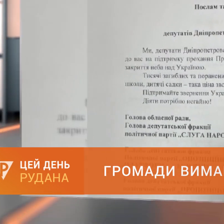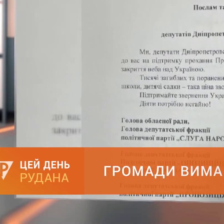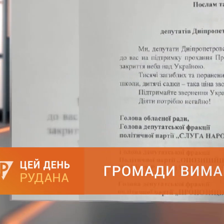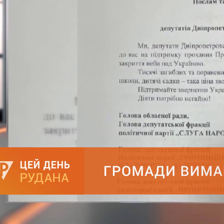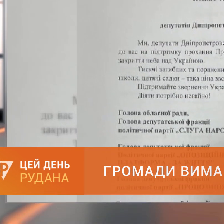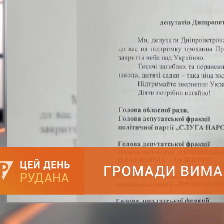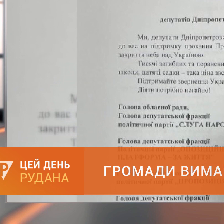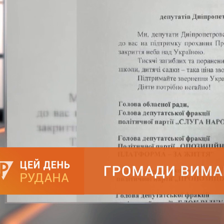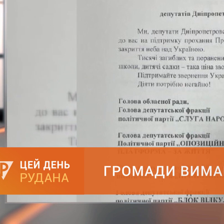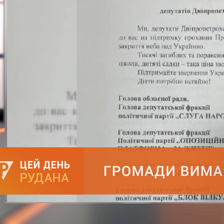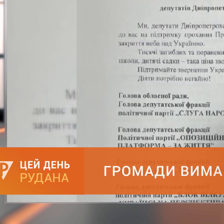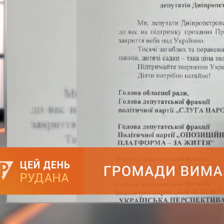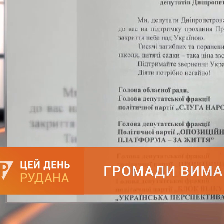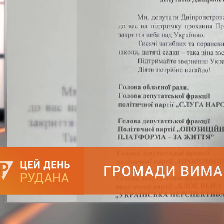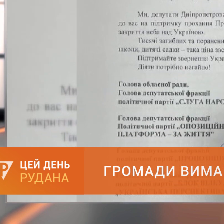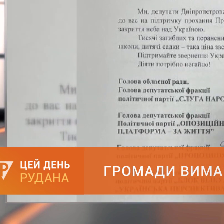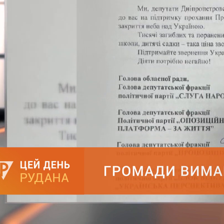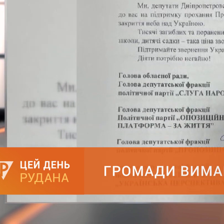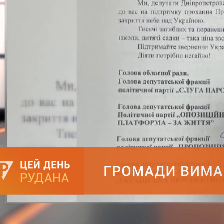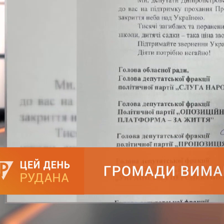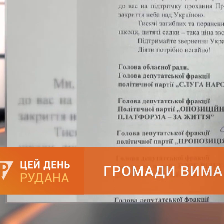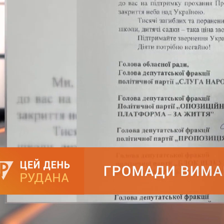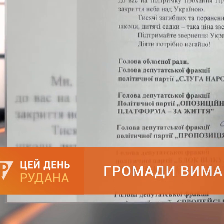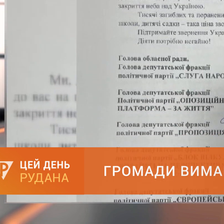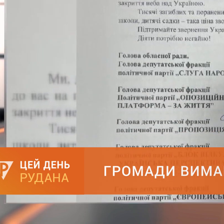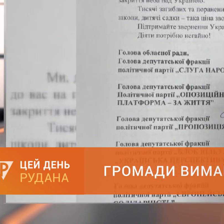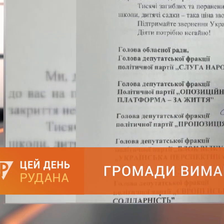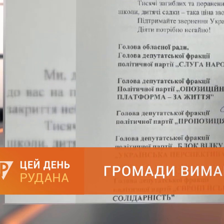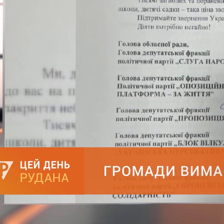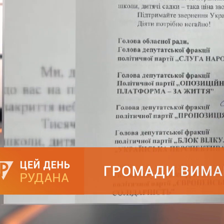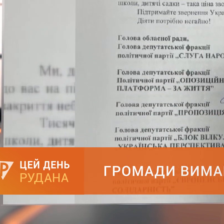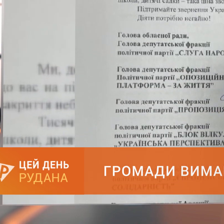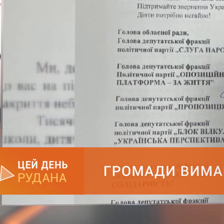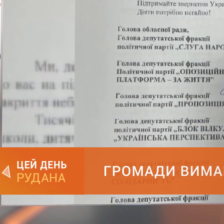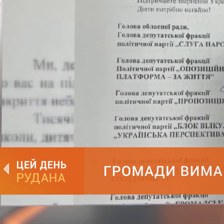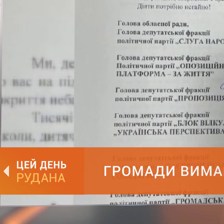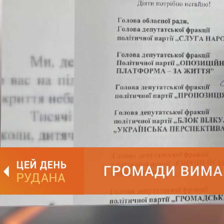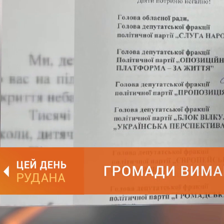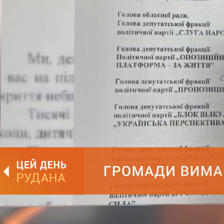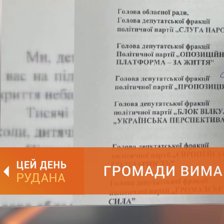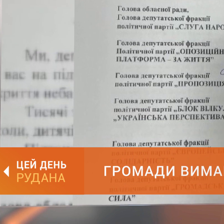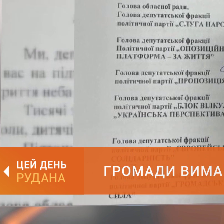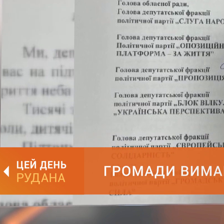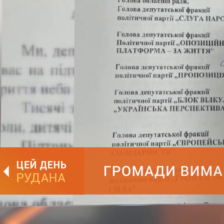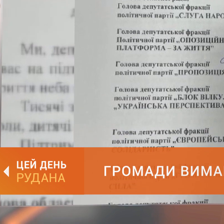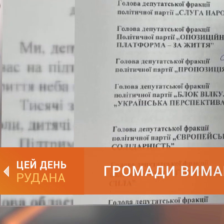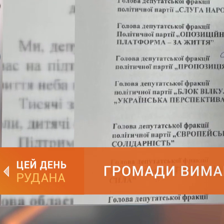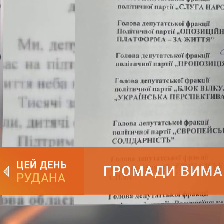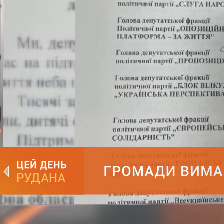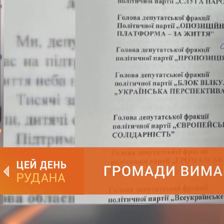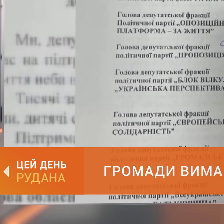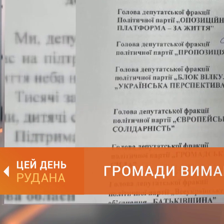генерального секретаря НАТО, урядів та парламентів країн-членів НАТО, послів і дипломатичного корпусу усіх держав НАТО з